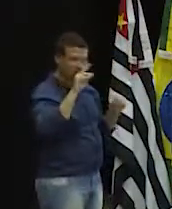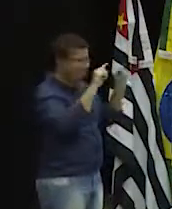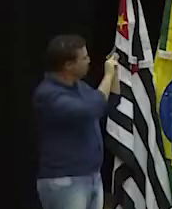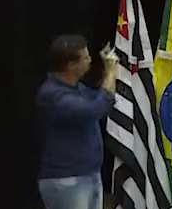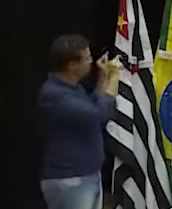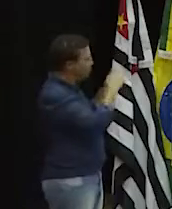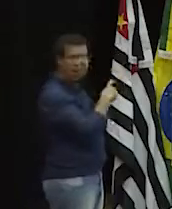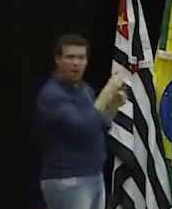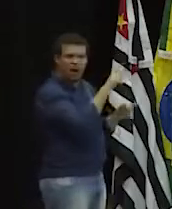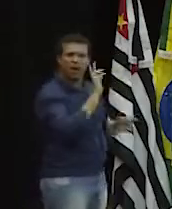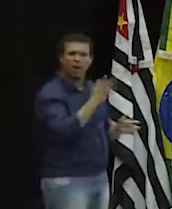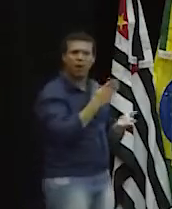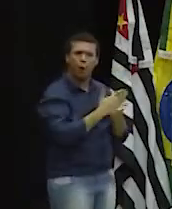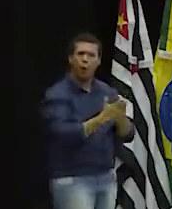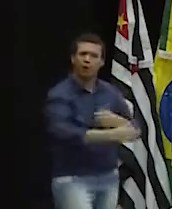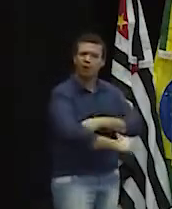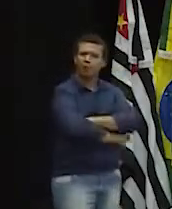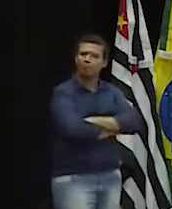ali, balançou a cabeça negativamente.